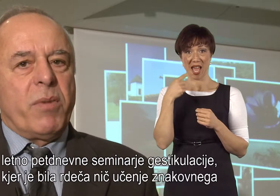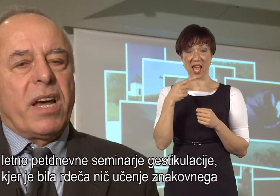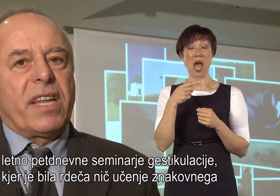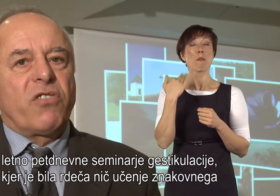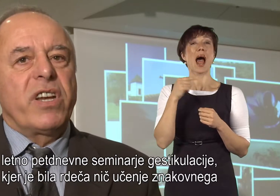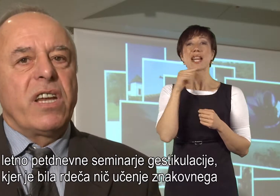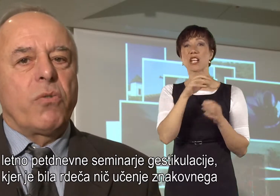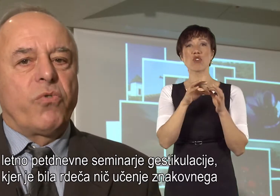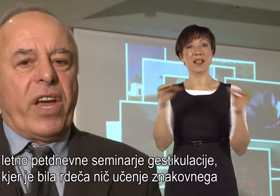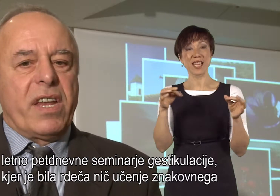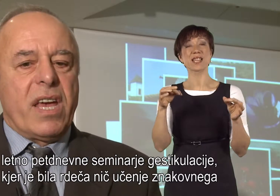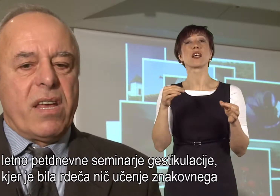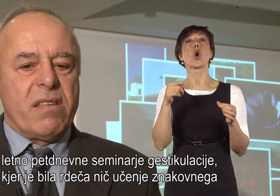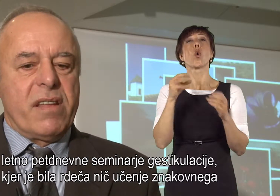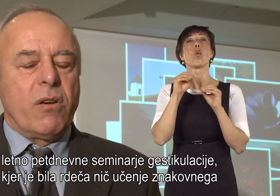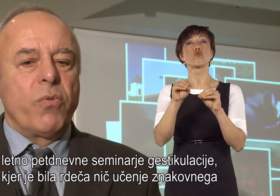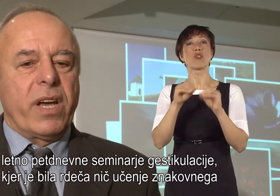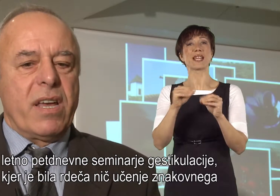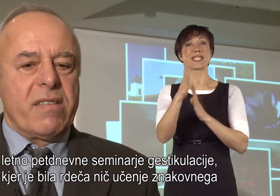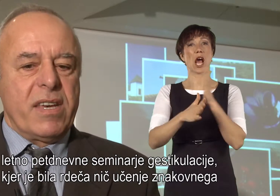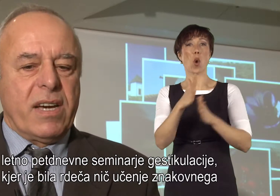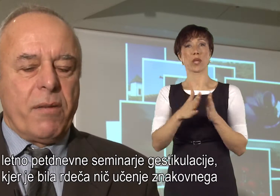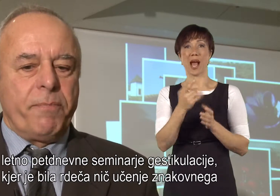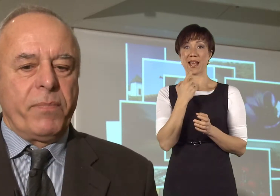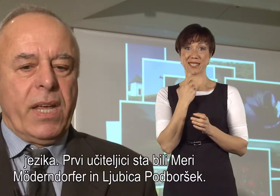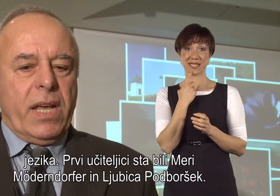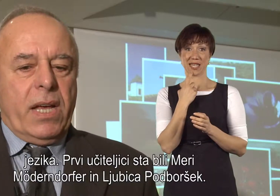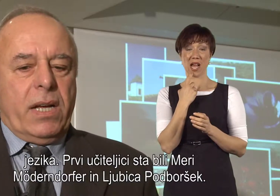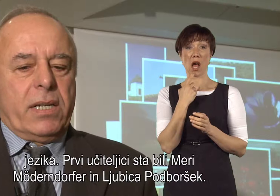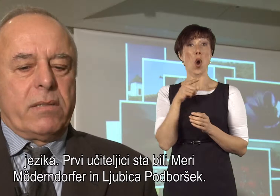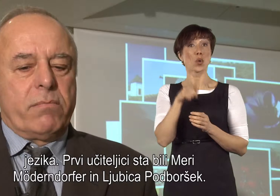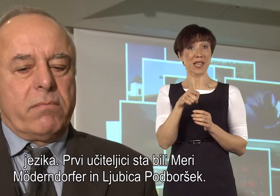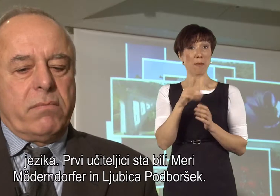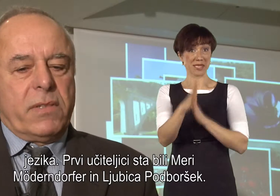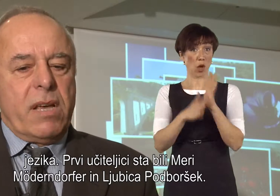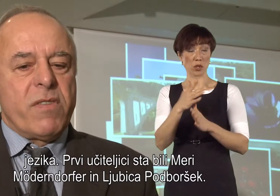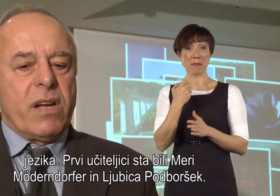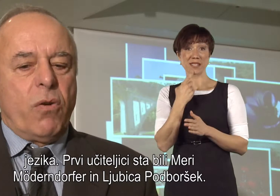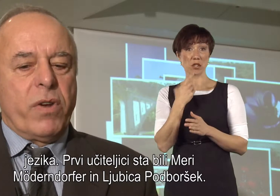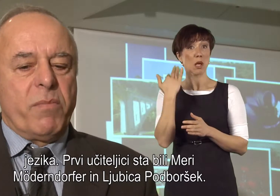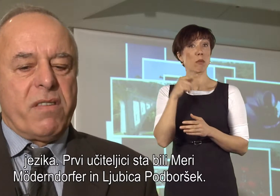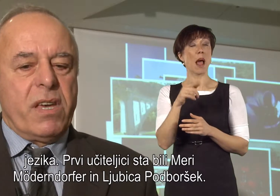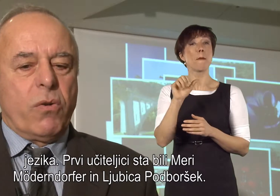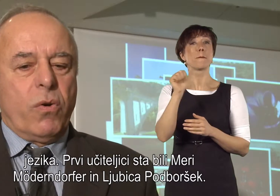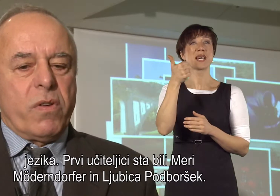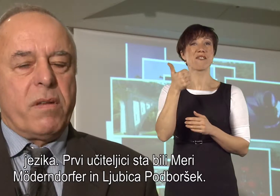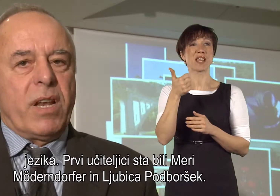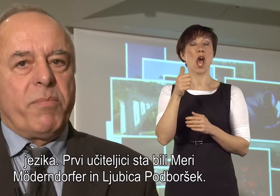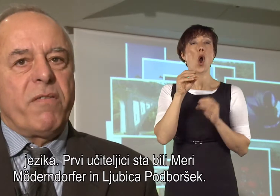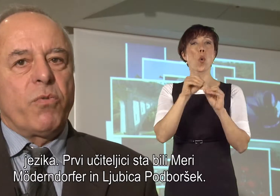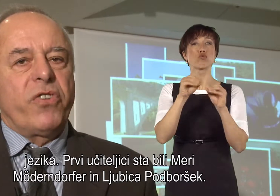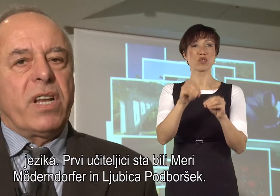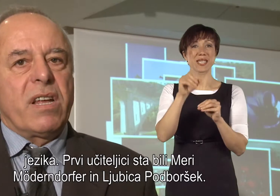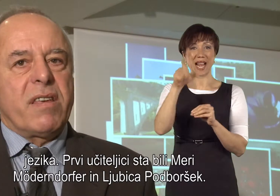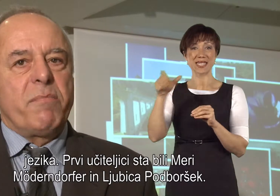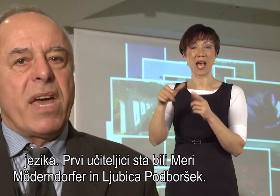kjer je bila rdeča nit učenje znakovnega jezika. V tem znakovnem jeziku sta bile